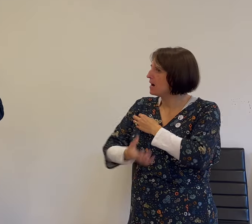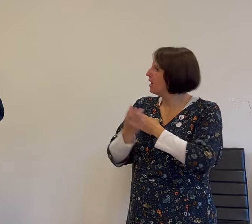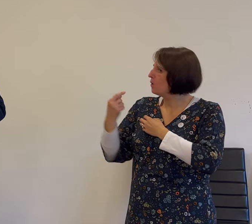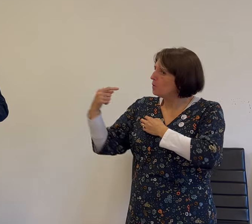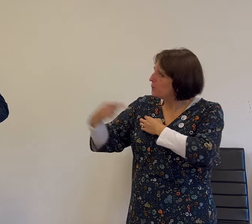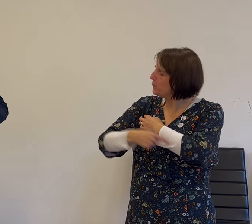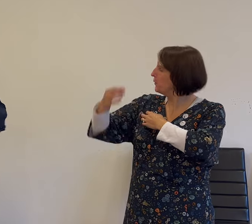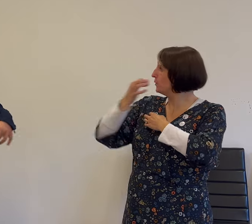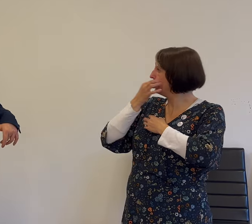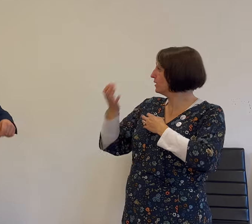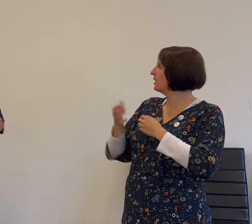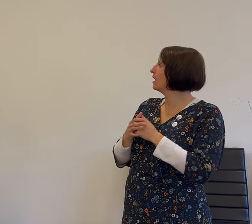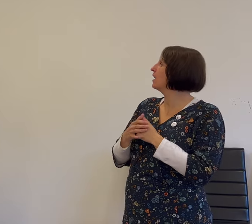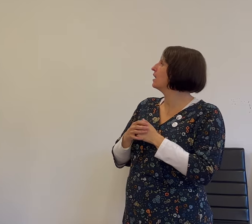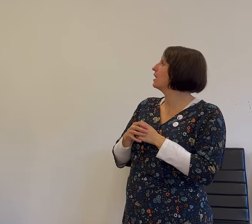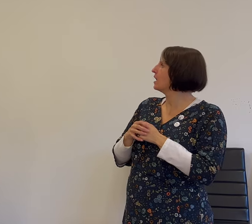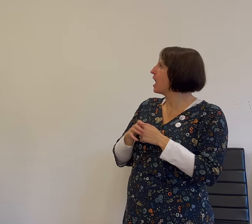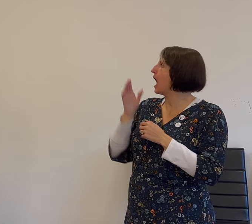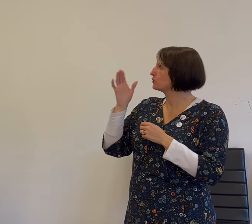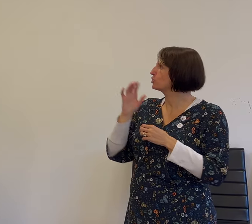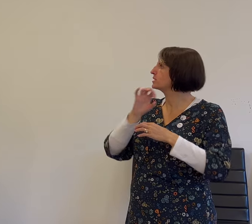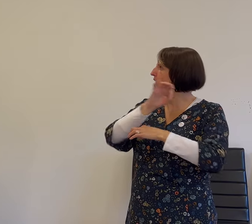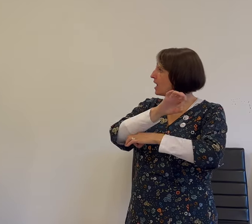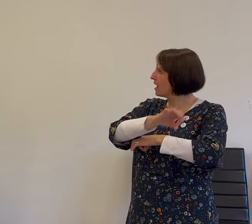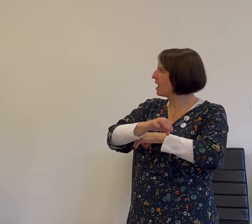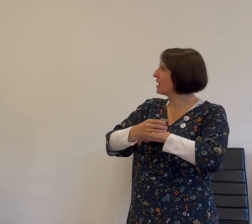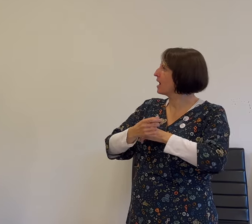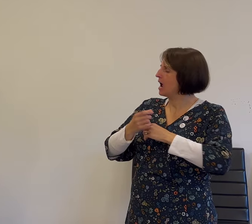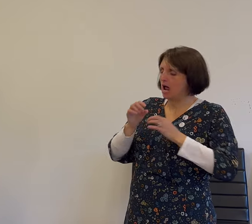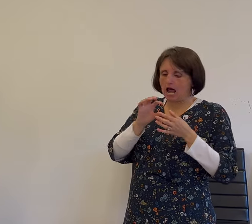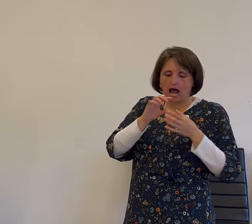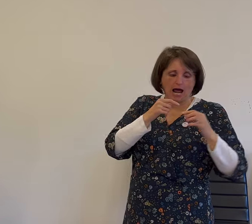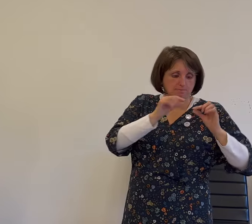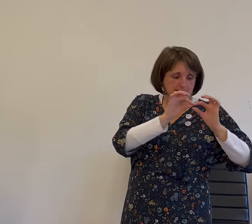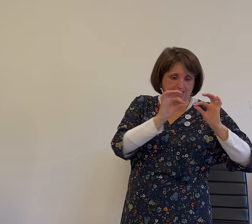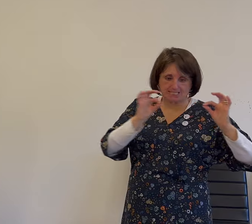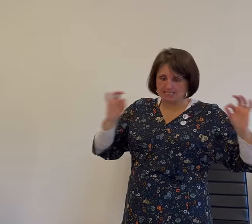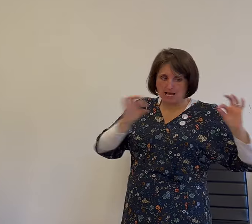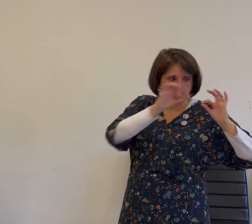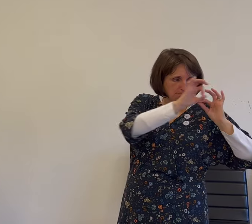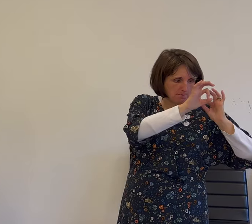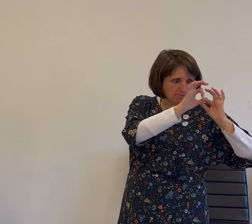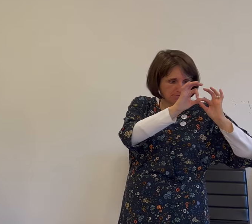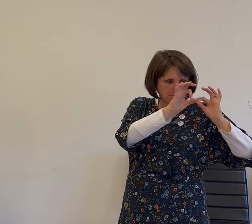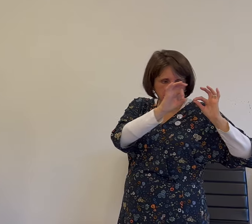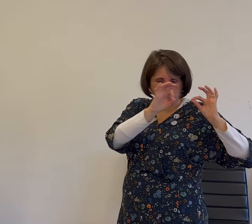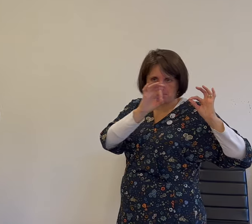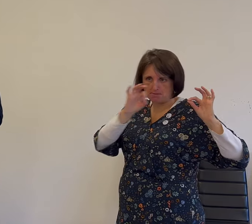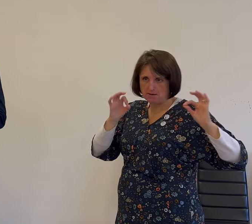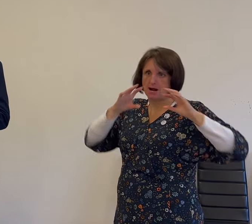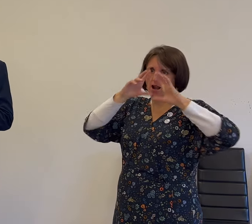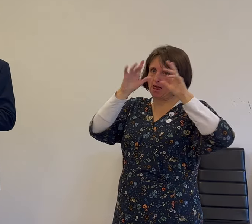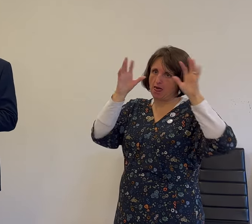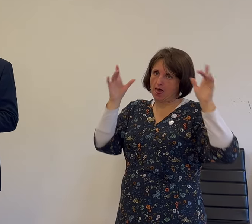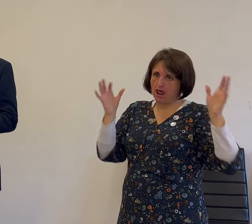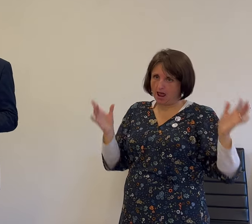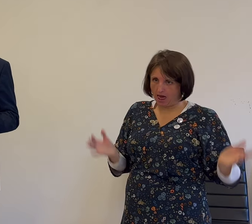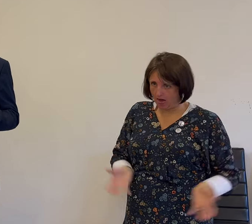A v okamžiku, kdy je to hezky poskládáno na těch drátcích vedle sebe, tak je to velmi